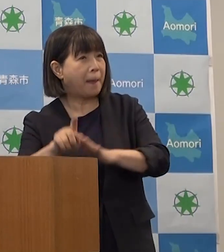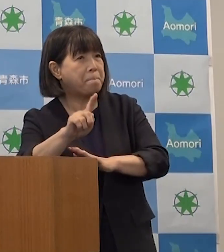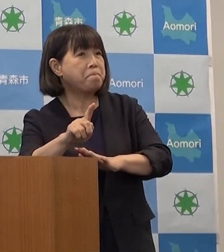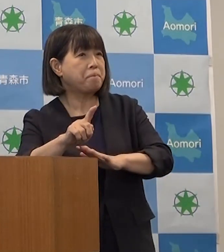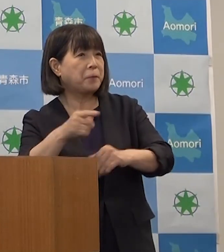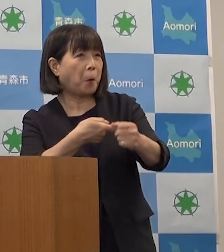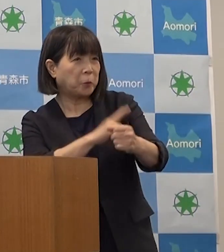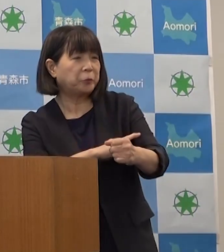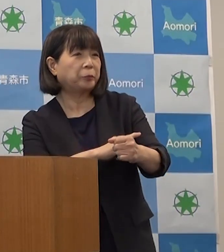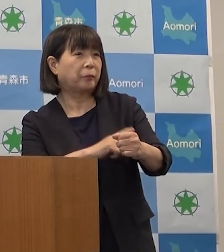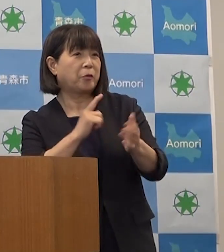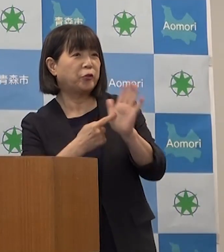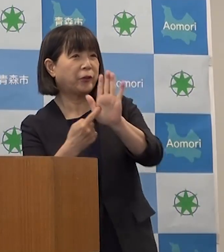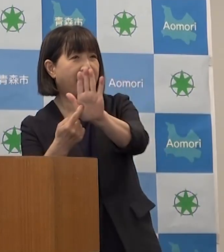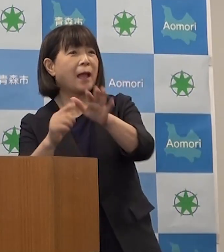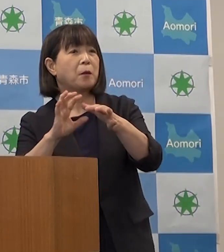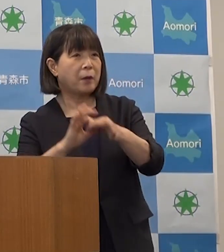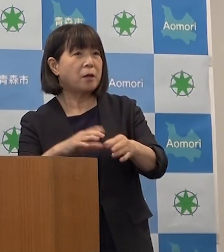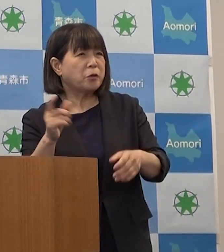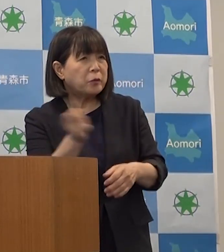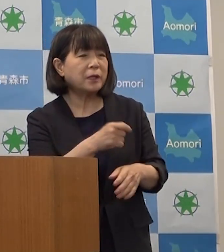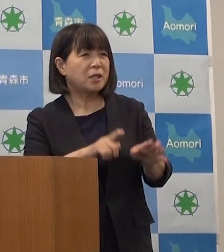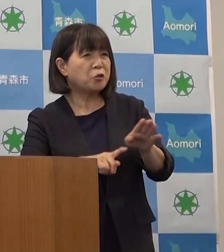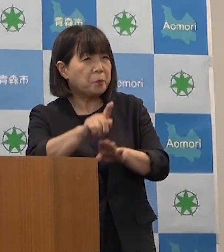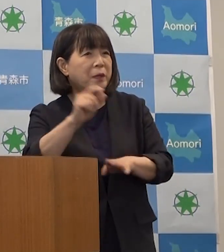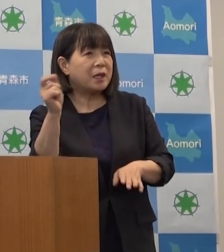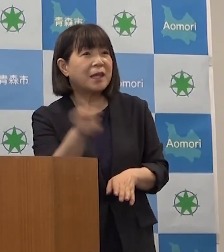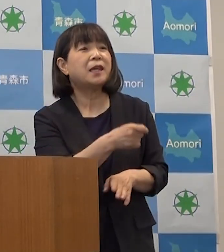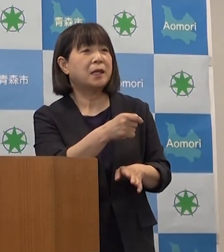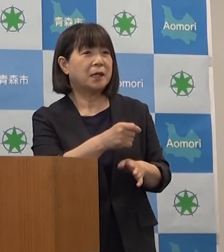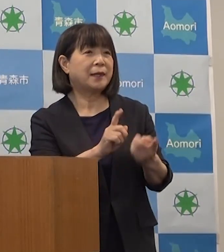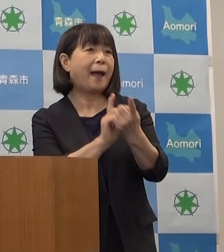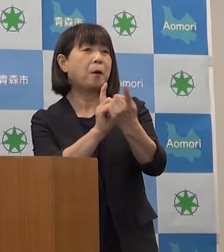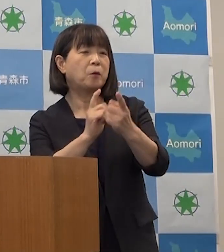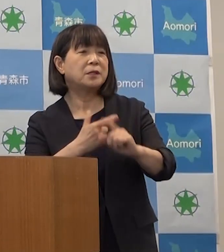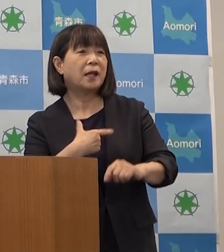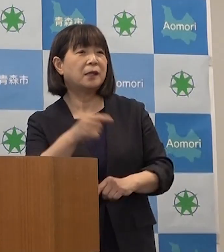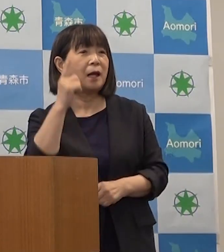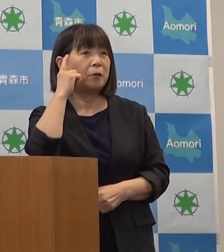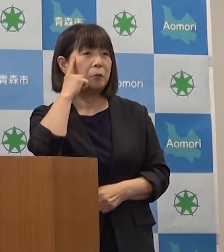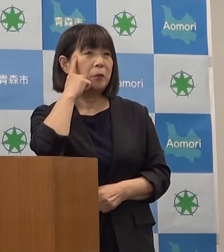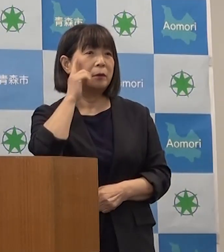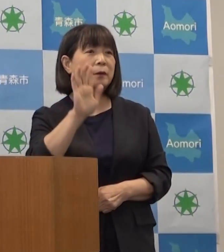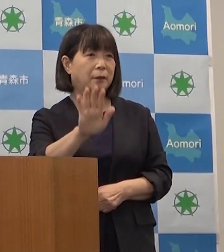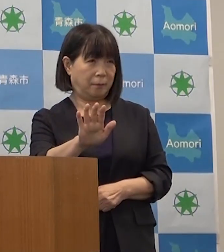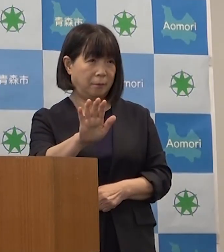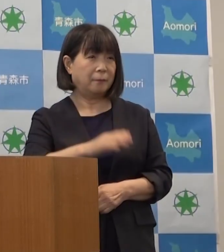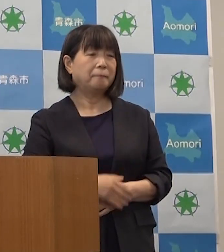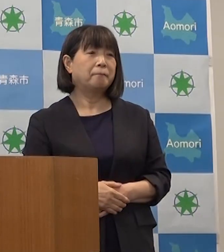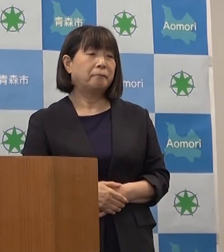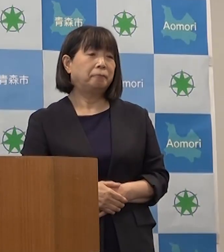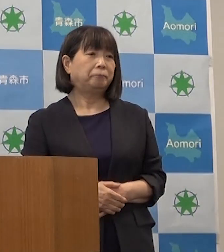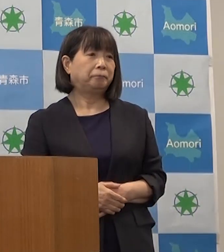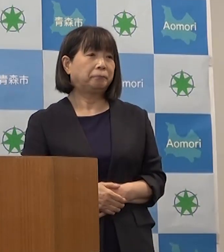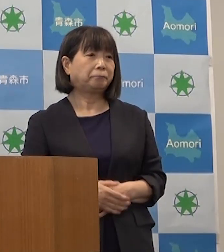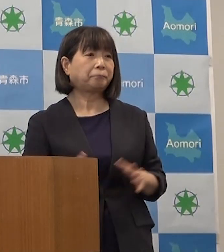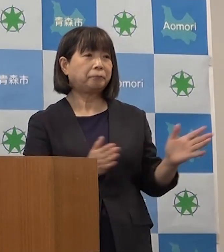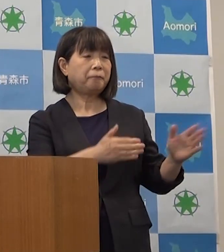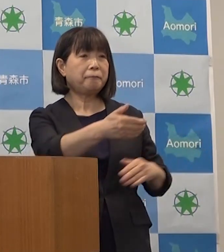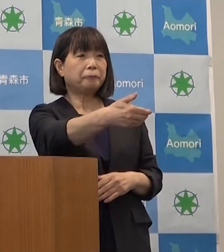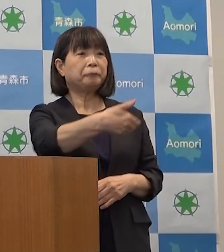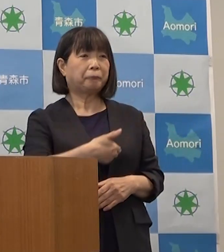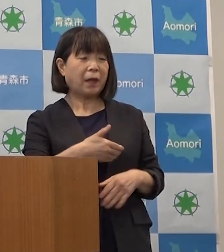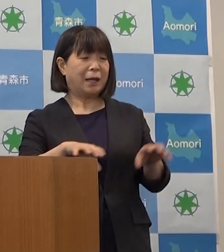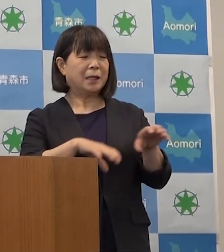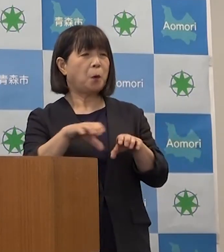きた私でございますので、ぜひすぐにスピーディーにそういった対応を取っていきたいというふうに思っているところです。 この忙しさに